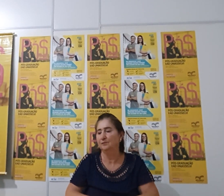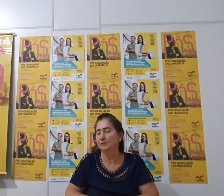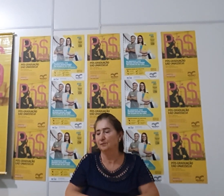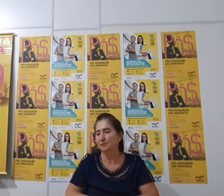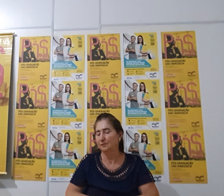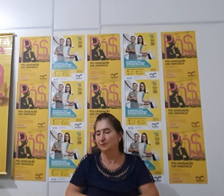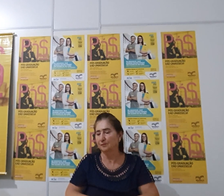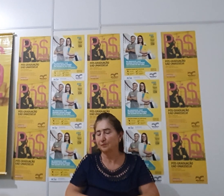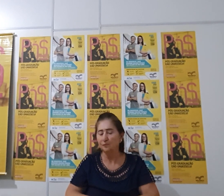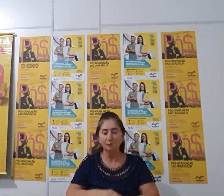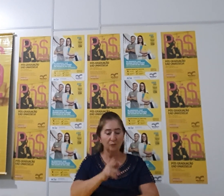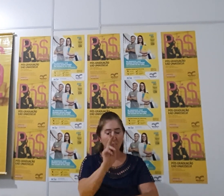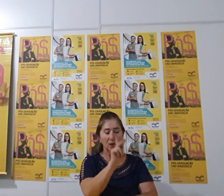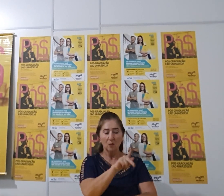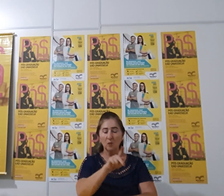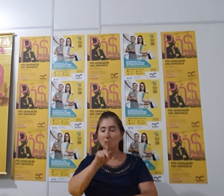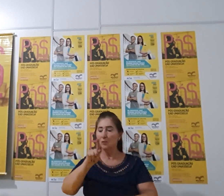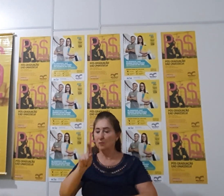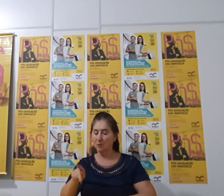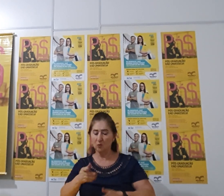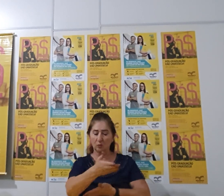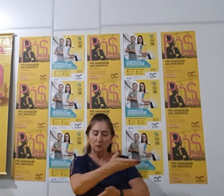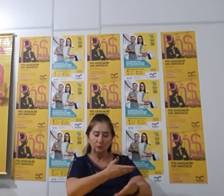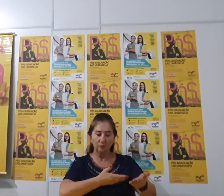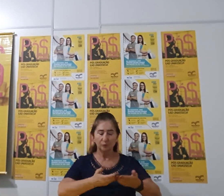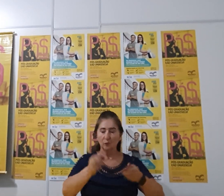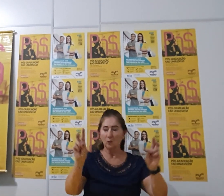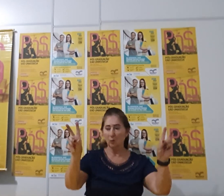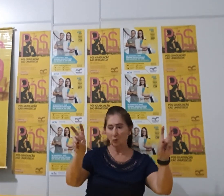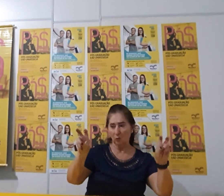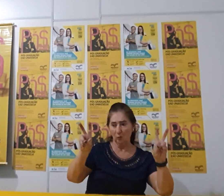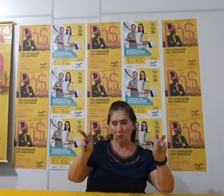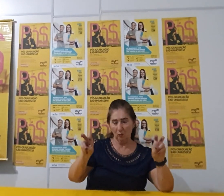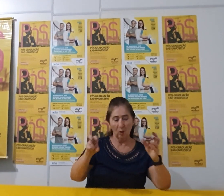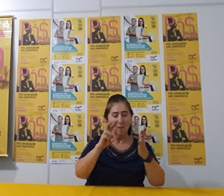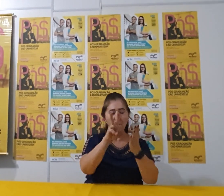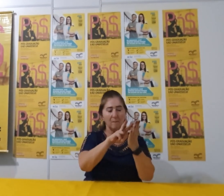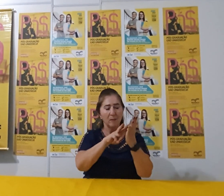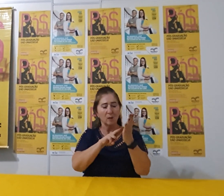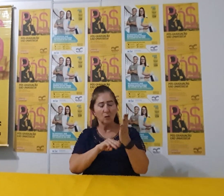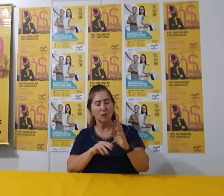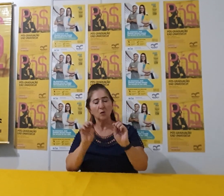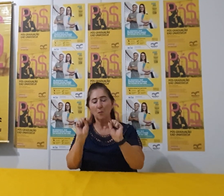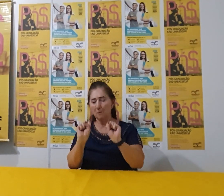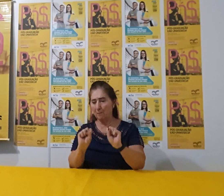O professor mediante o aluno surdo. Metodologias possíveis.